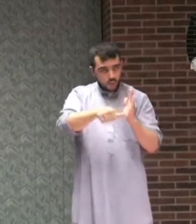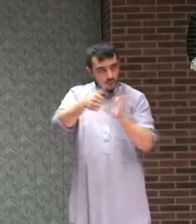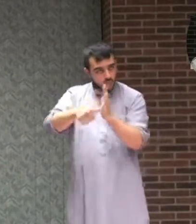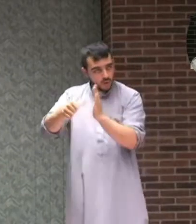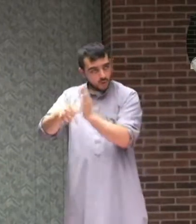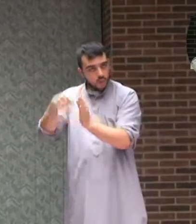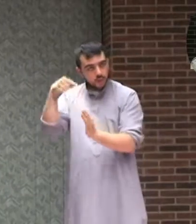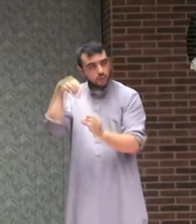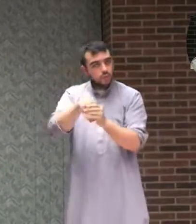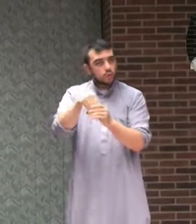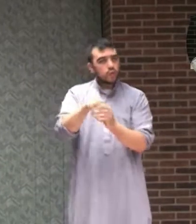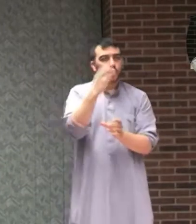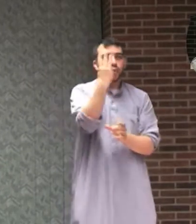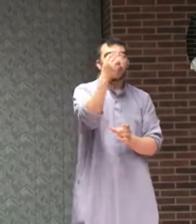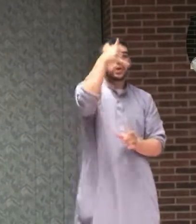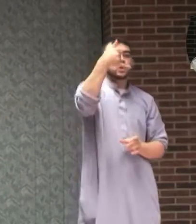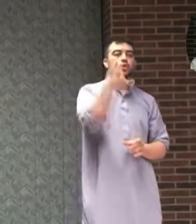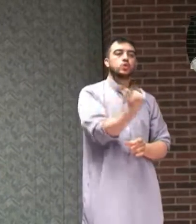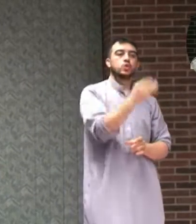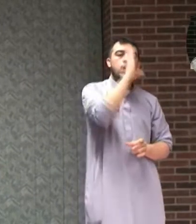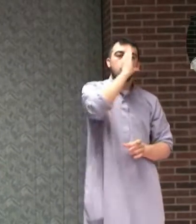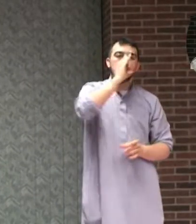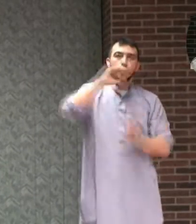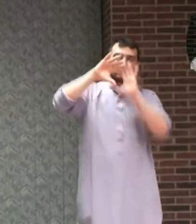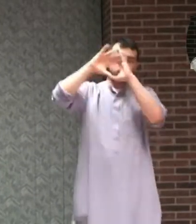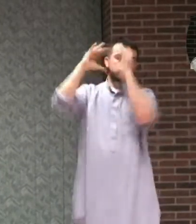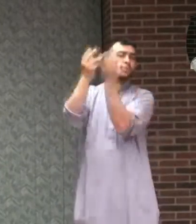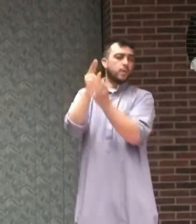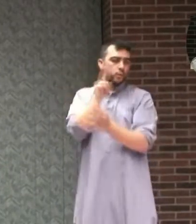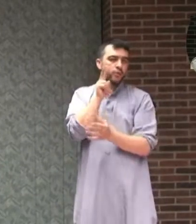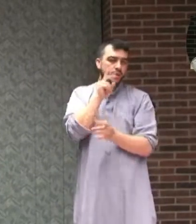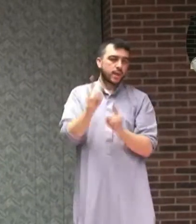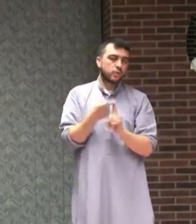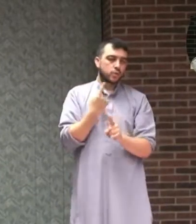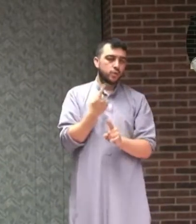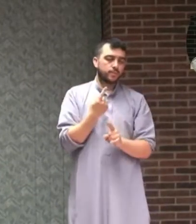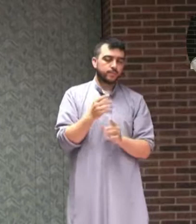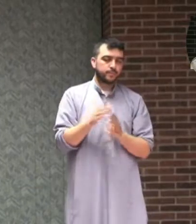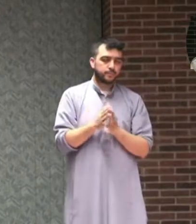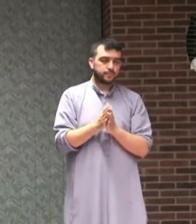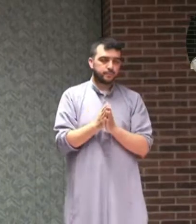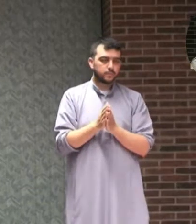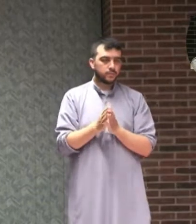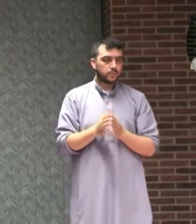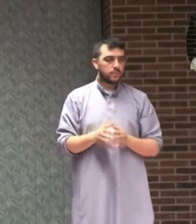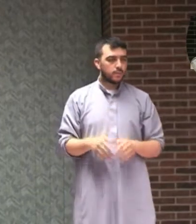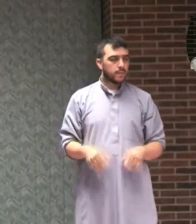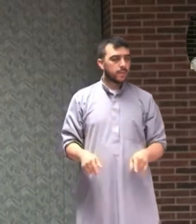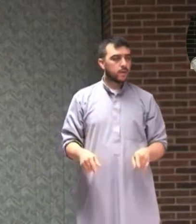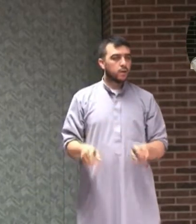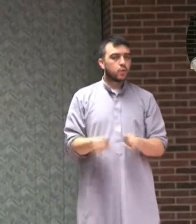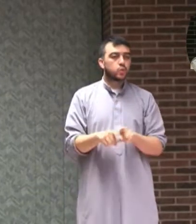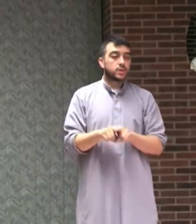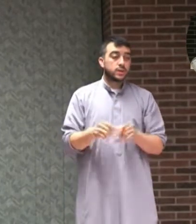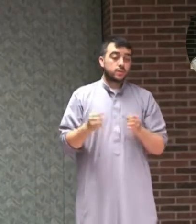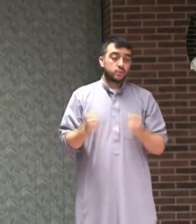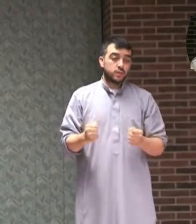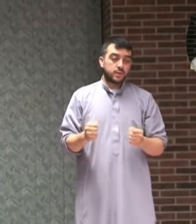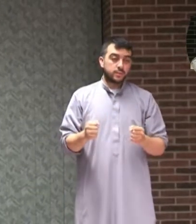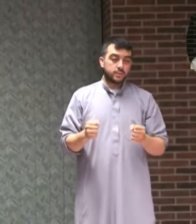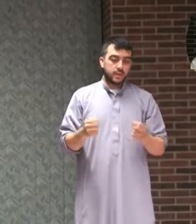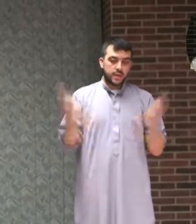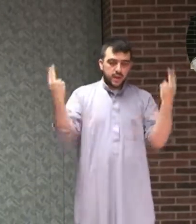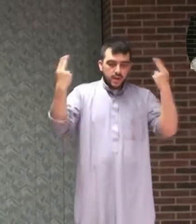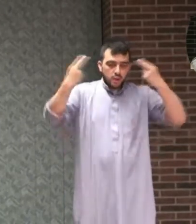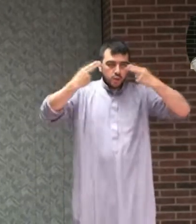de prendre et de quelles il faut profiter durant tout le reste de l'année. Également,